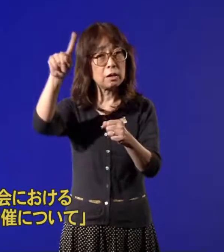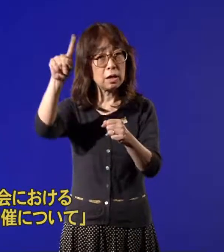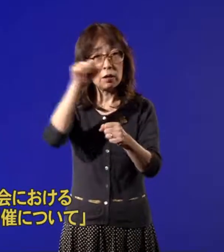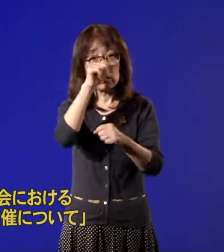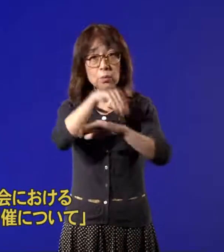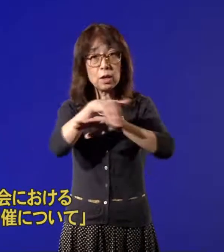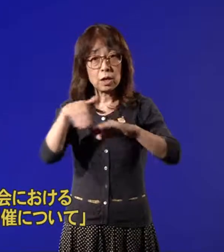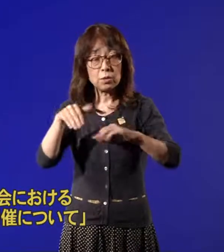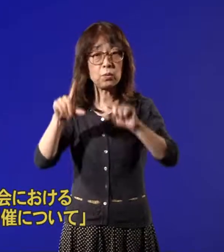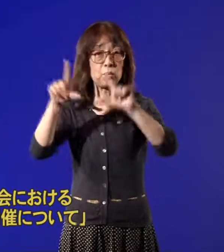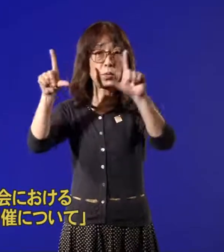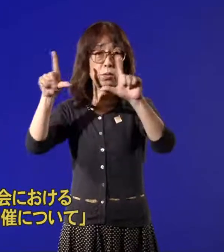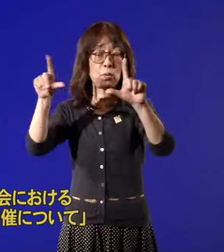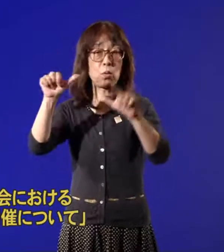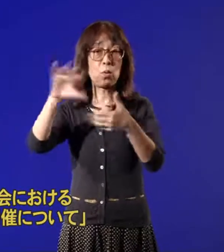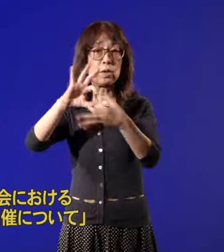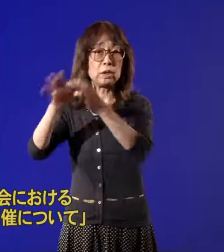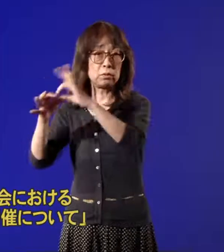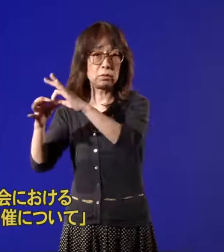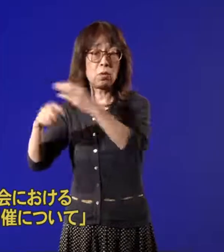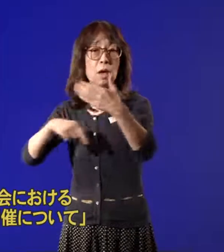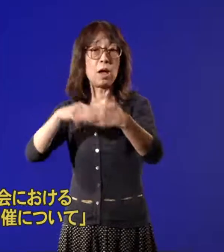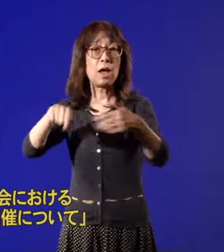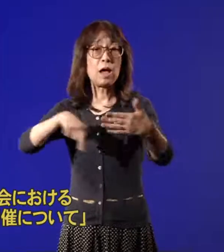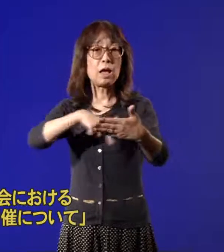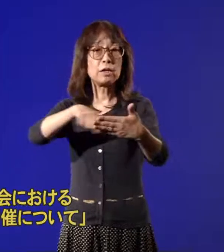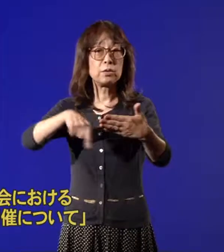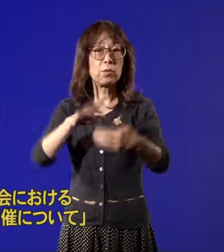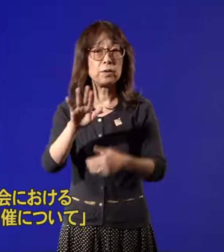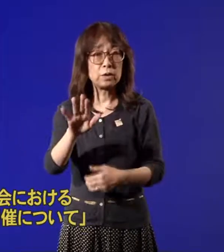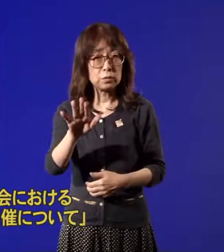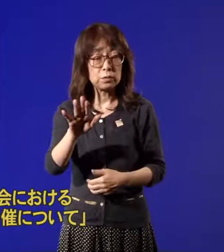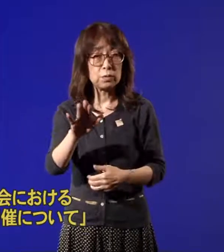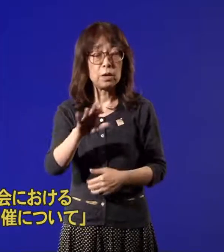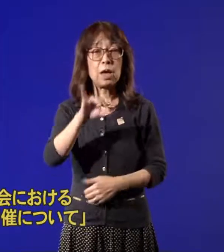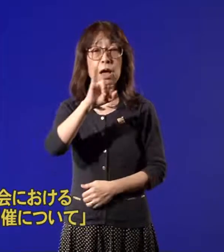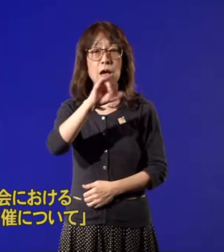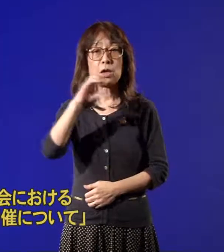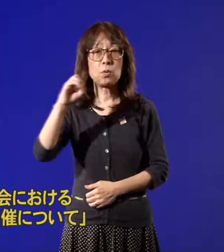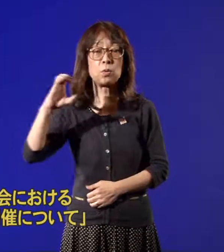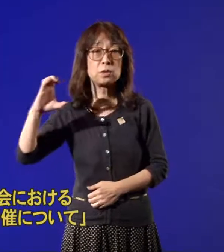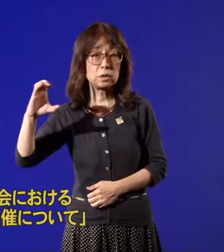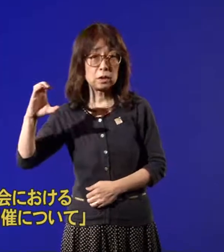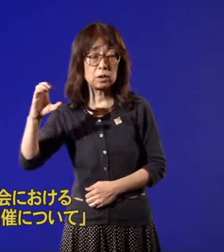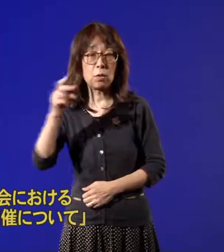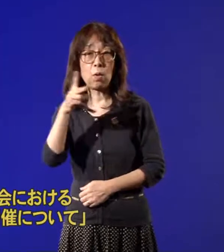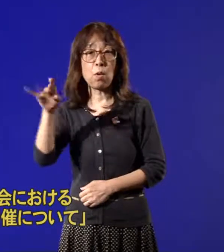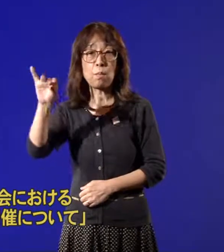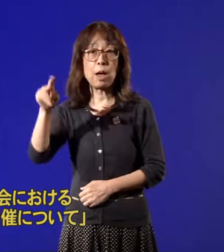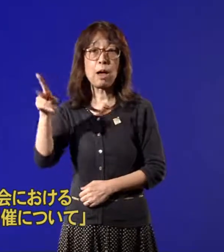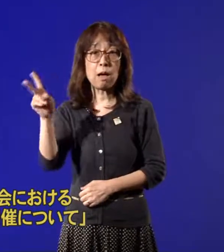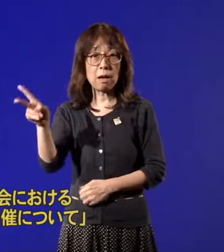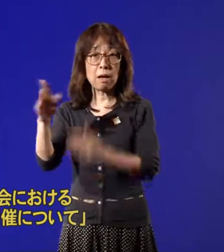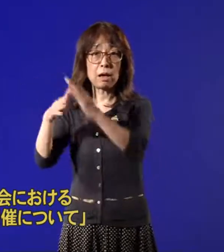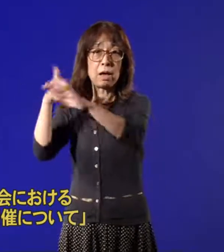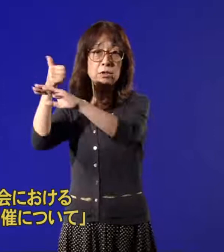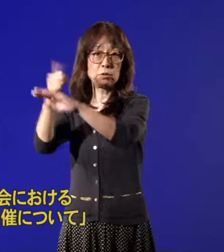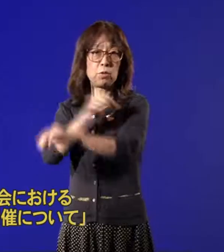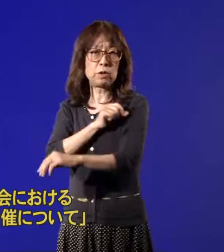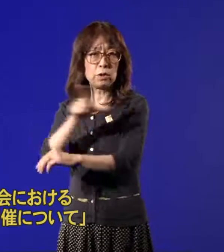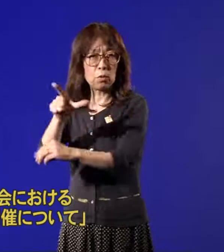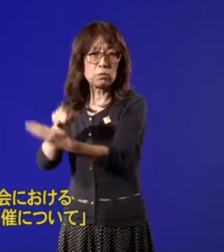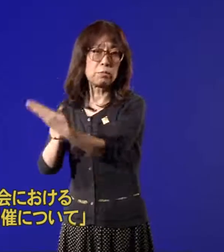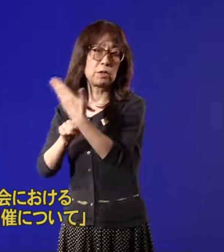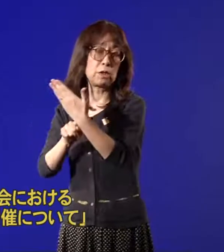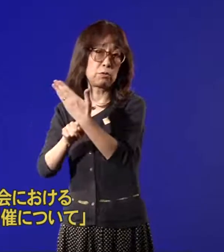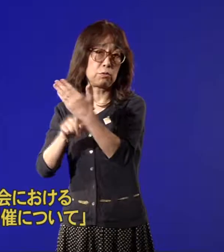定されている東京五輪の方なんですけれども、はいはい、まあIOC のバッハ会長が非常に意欲を見せておられるという報道があったり